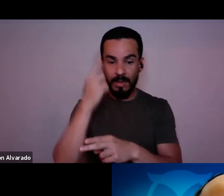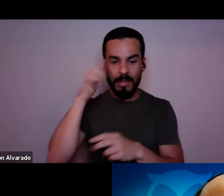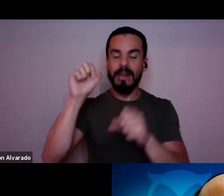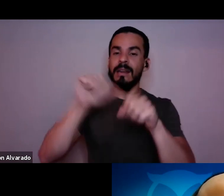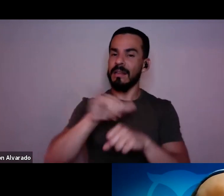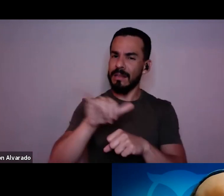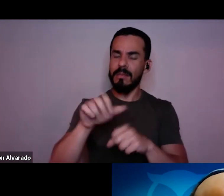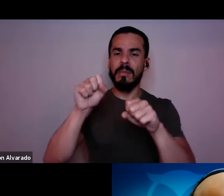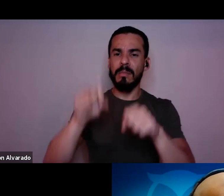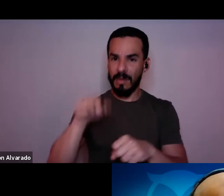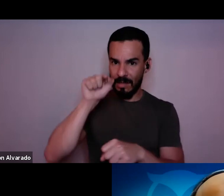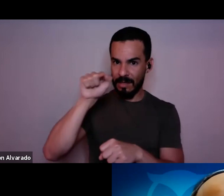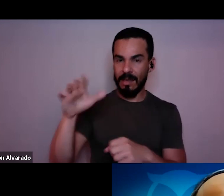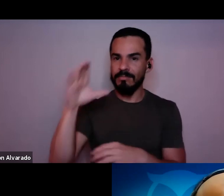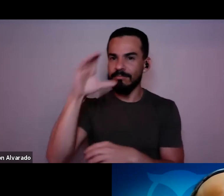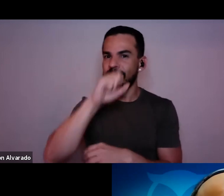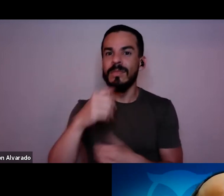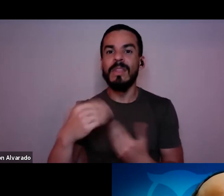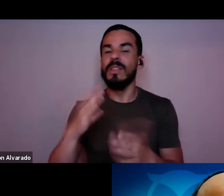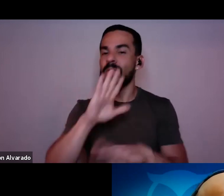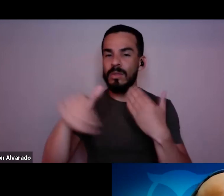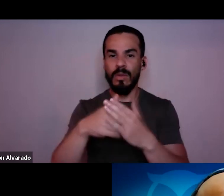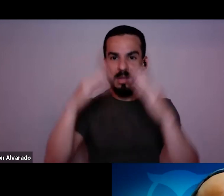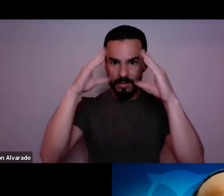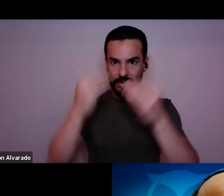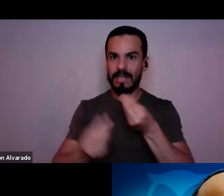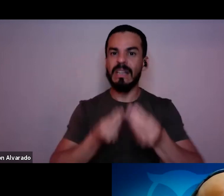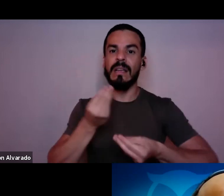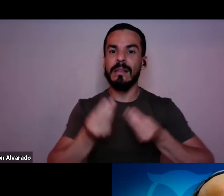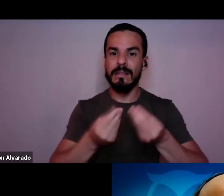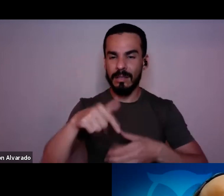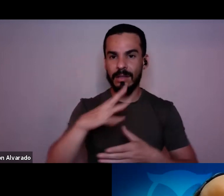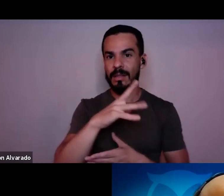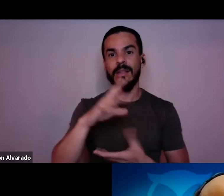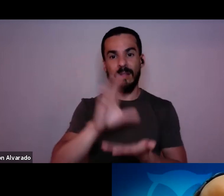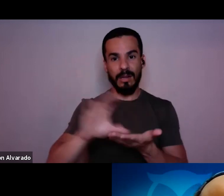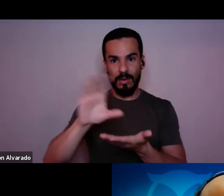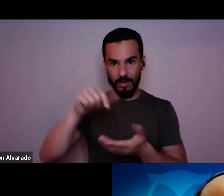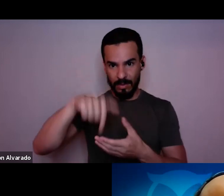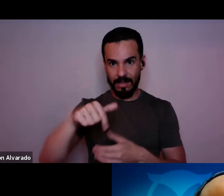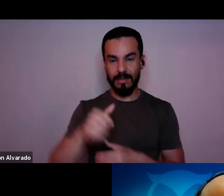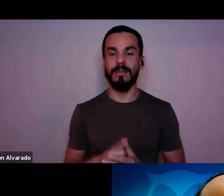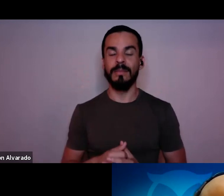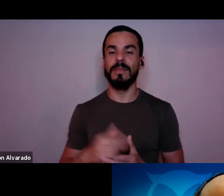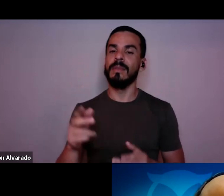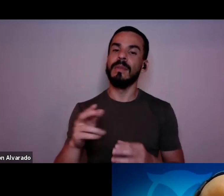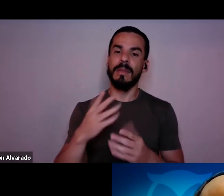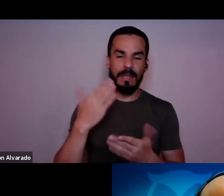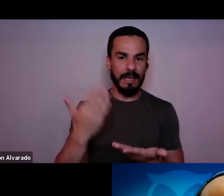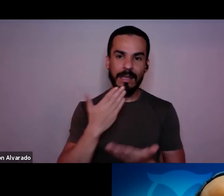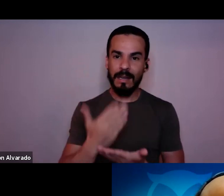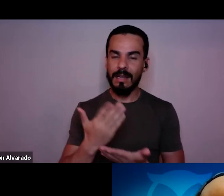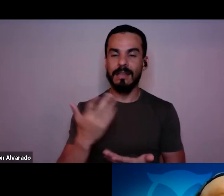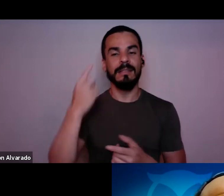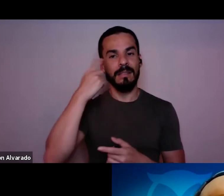puedan allí enterarse de toda la información del quehacer y del caminar del colegio profesional Y por supuesto gracias Gracias también